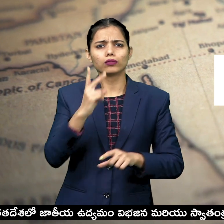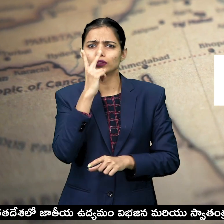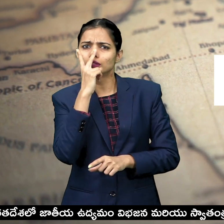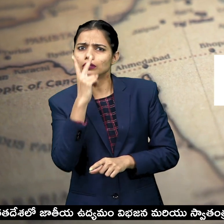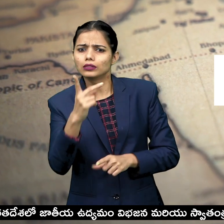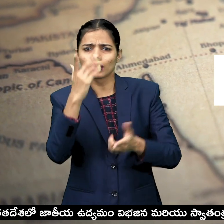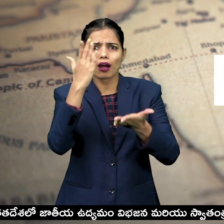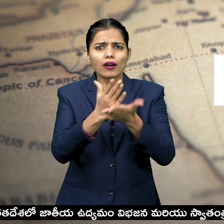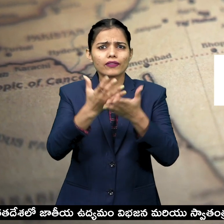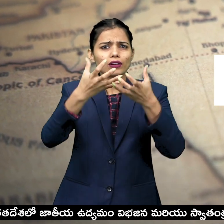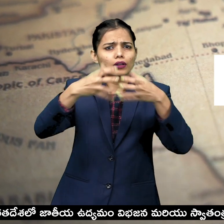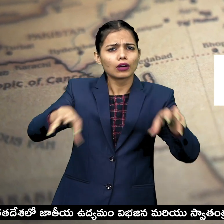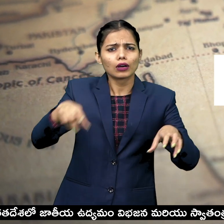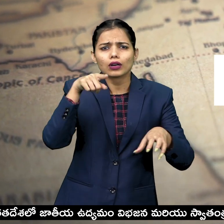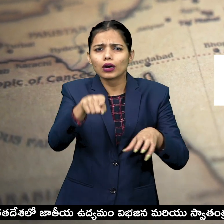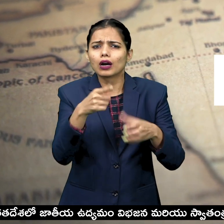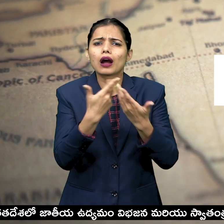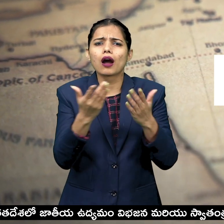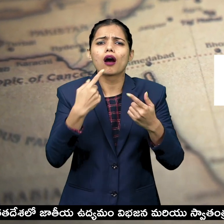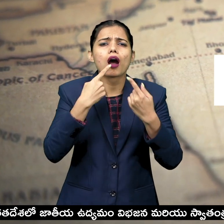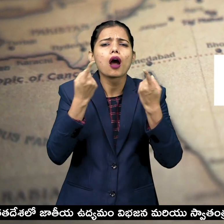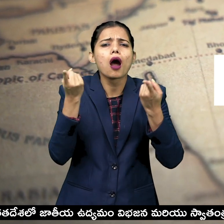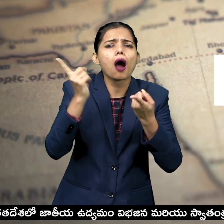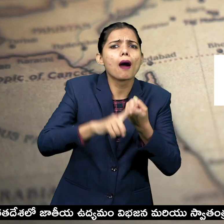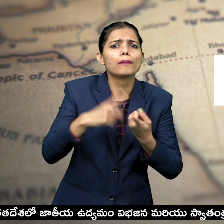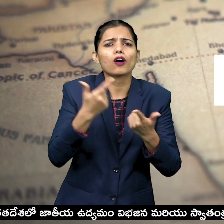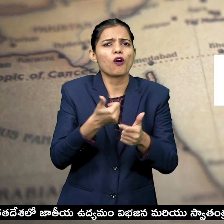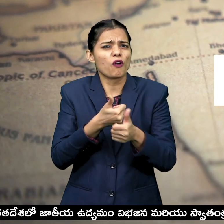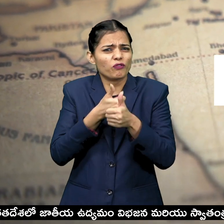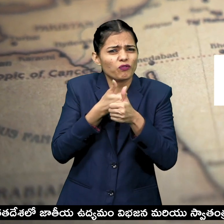భారతదేశంలో జాతీయ ఉద్యమం విభజన మరియు స్వాతంత్ర్యం